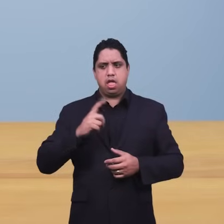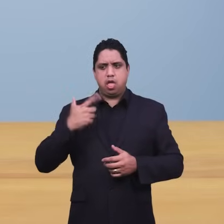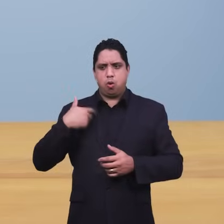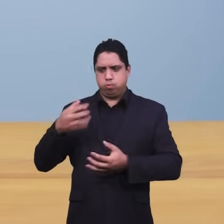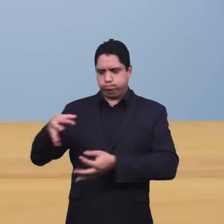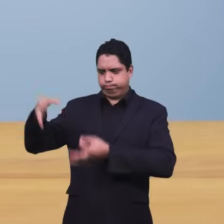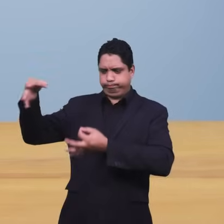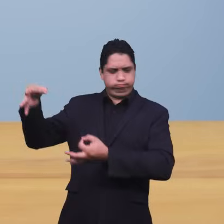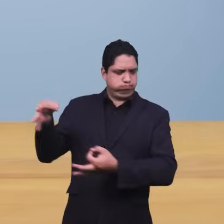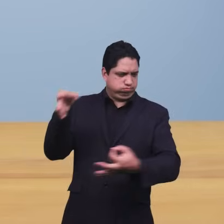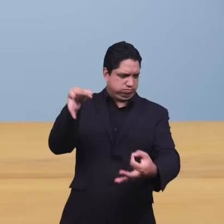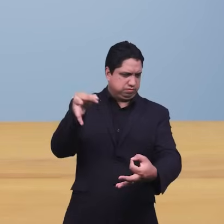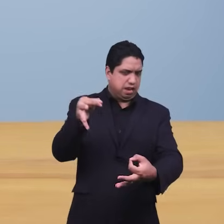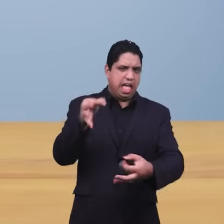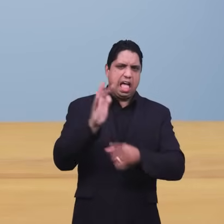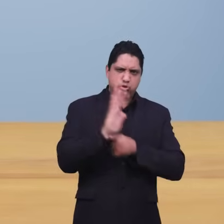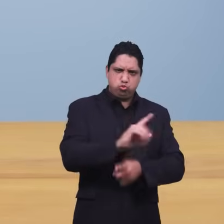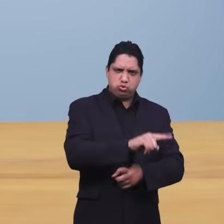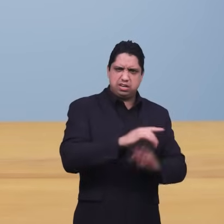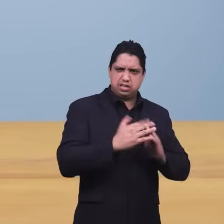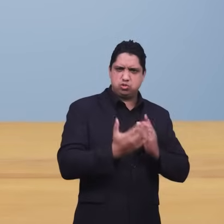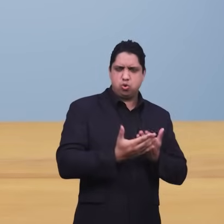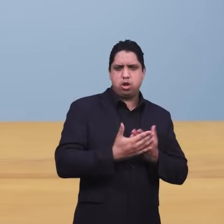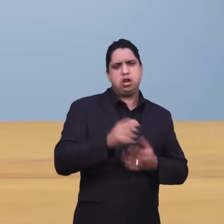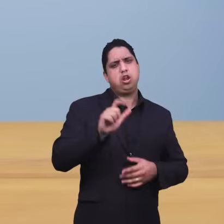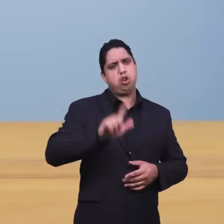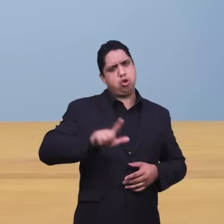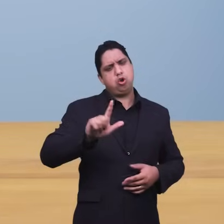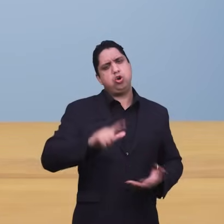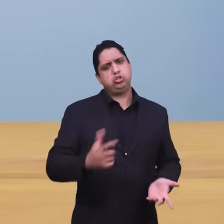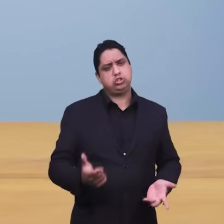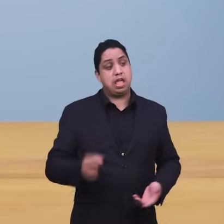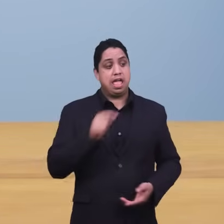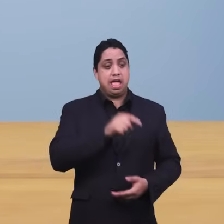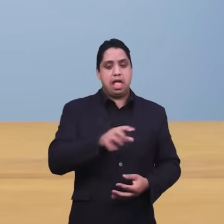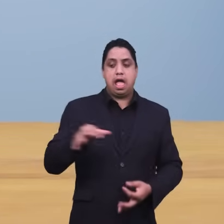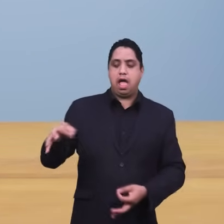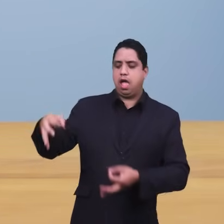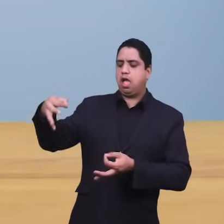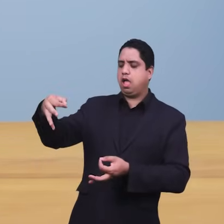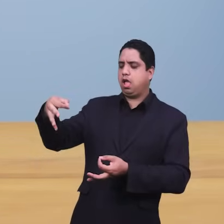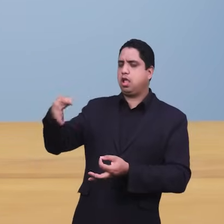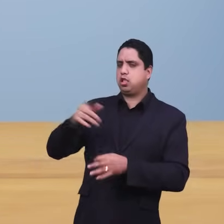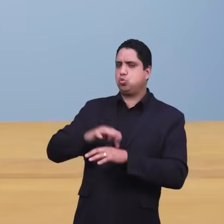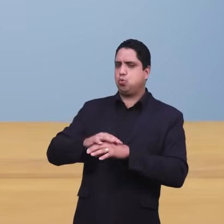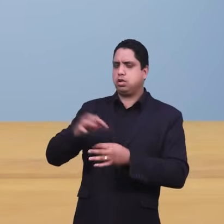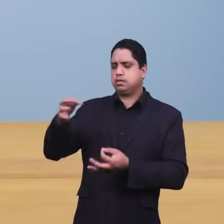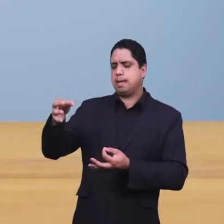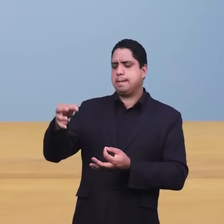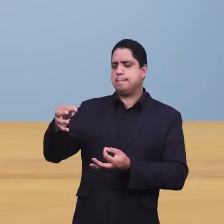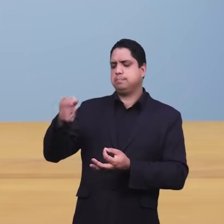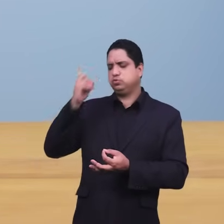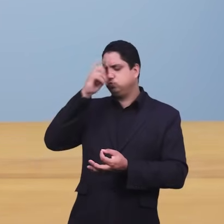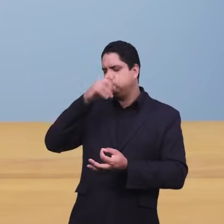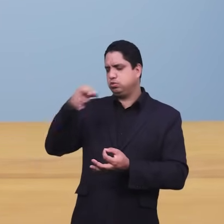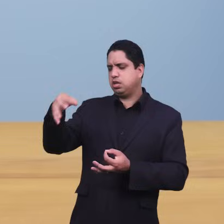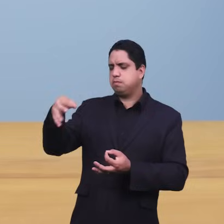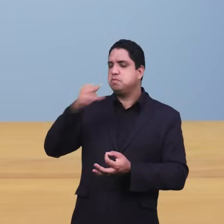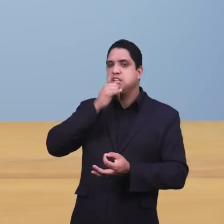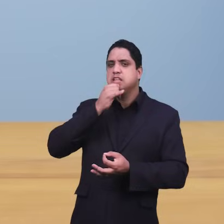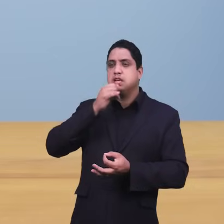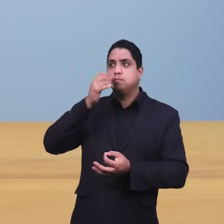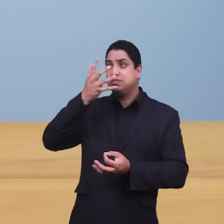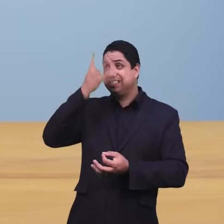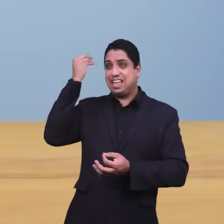que pode. O profissional lá, o pedagogo, a professora, saber se essa criança tem uma dificuldade, por exemplo, uma memória